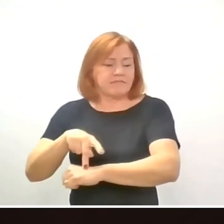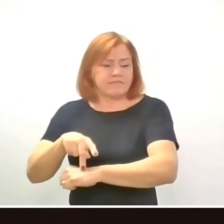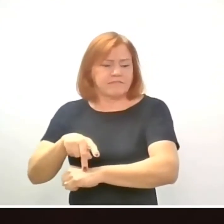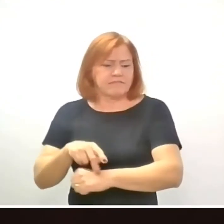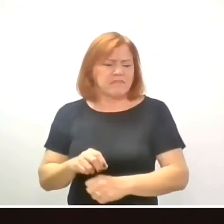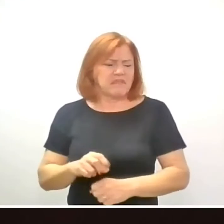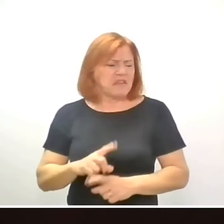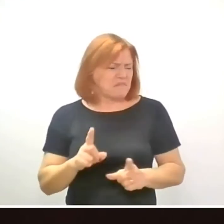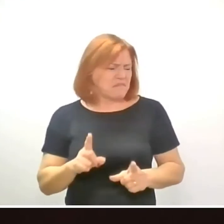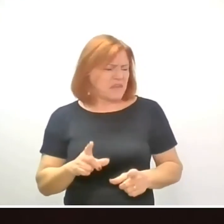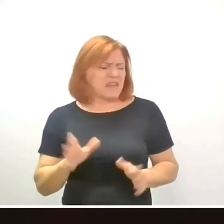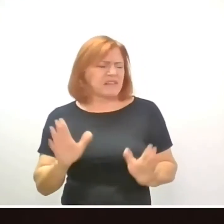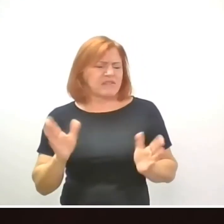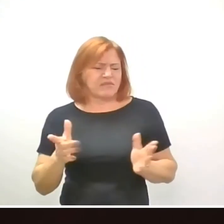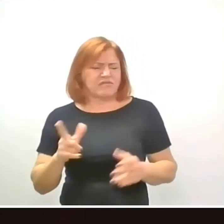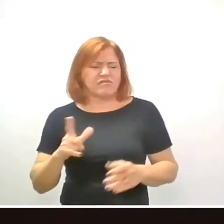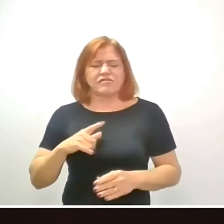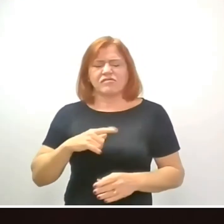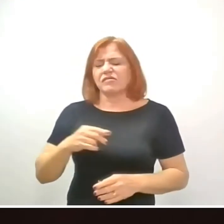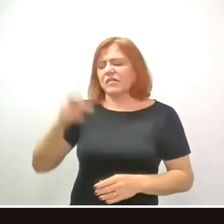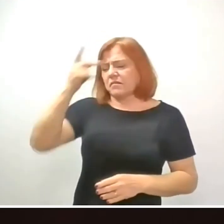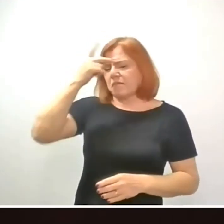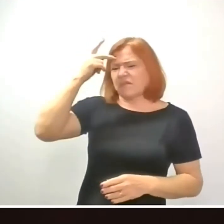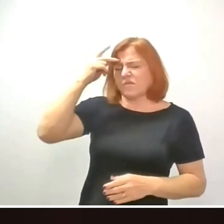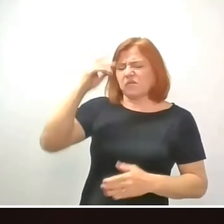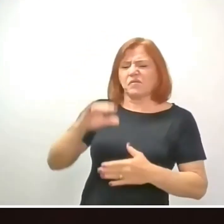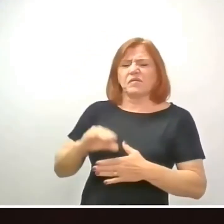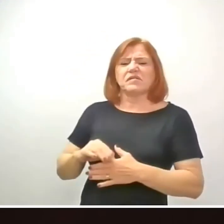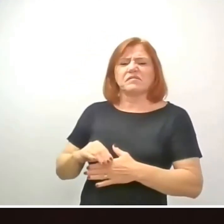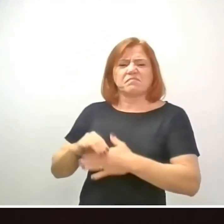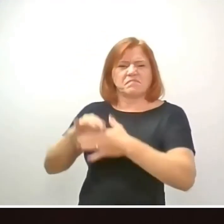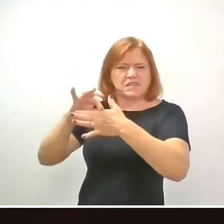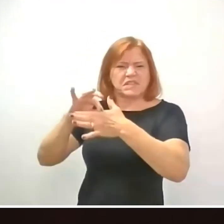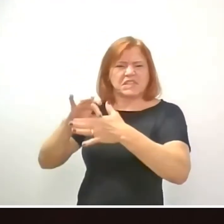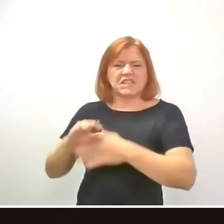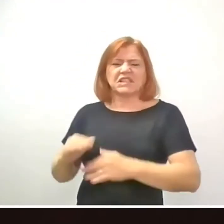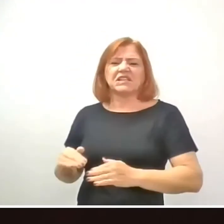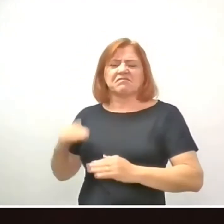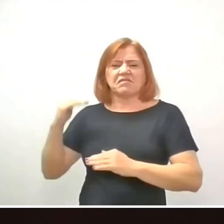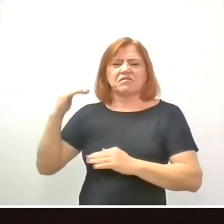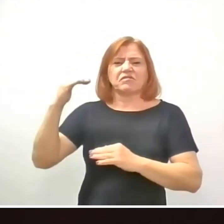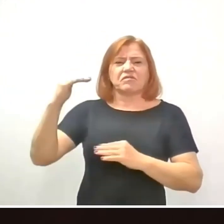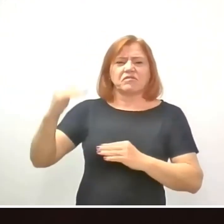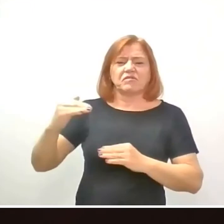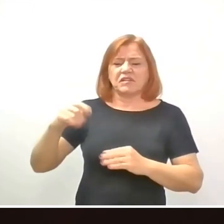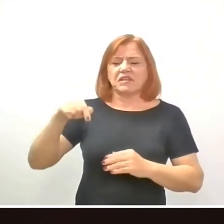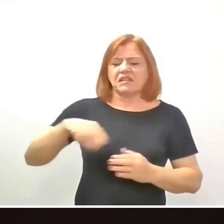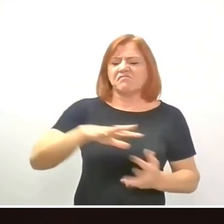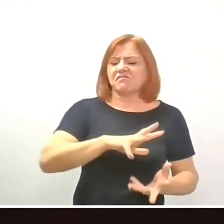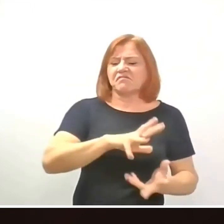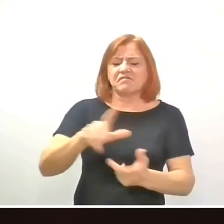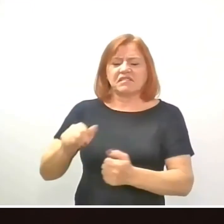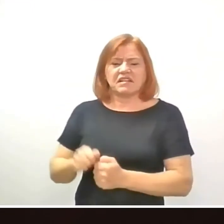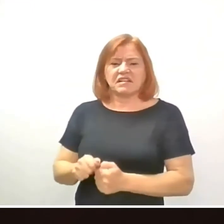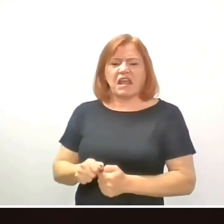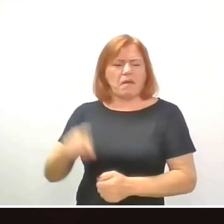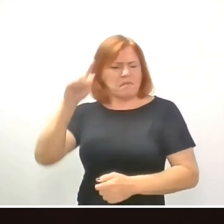sua autoridade para fazer mal para a humanidade. Mas Deus quer constituir um rei para dar vida ao